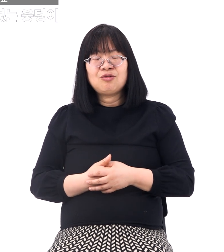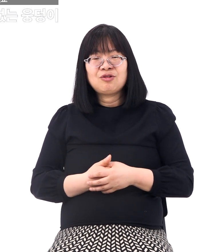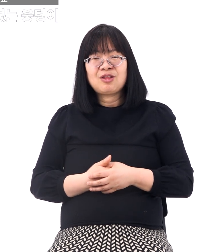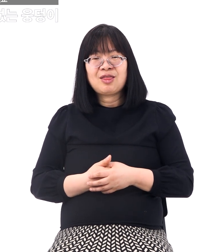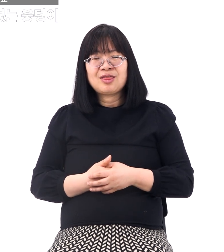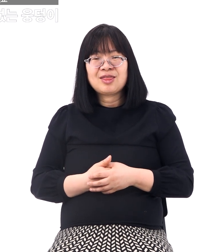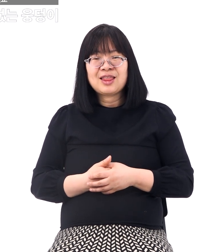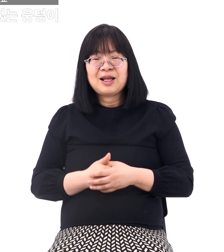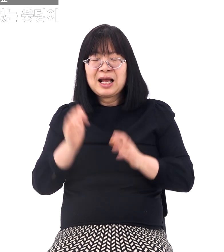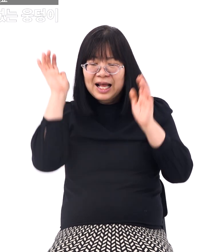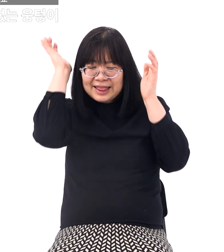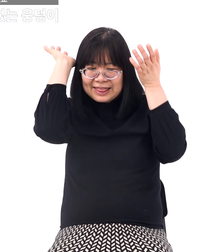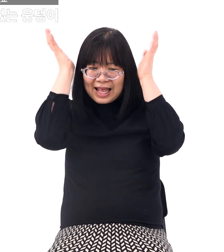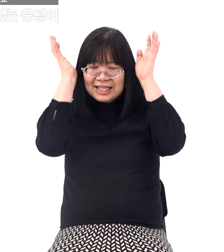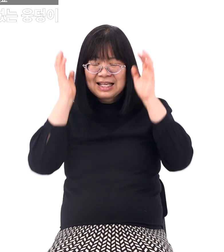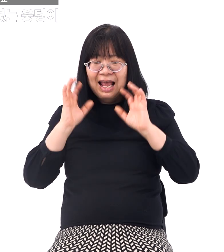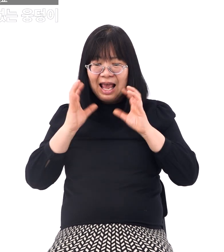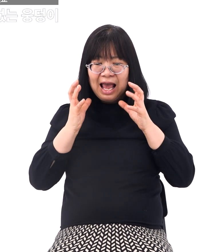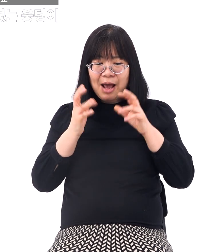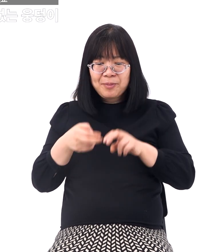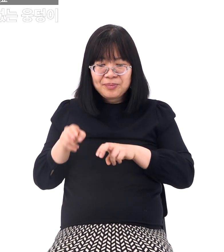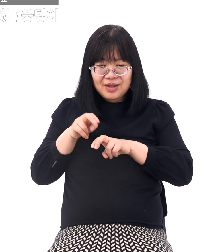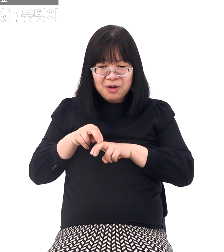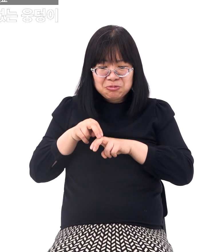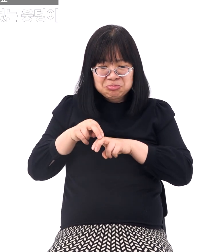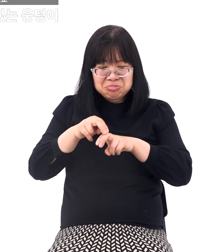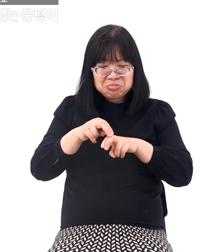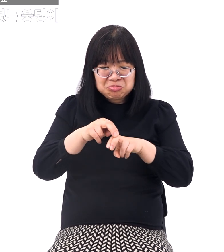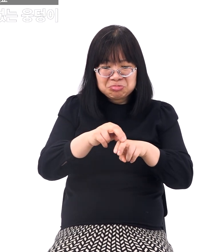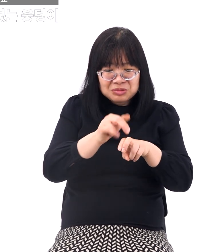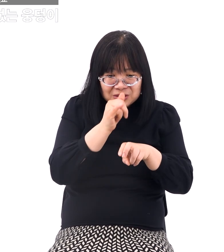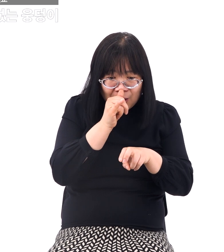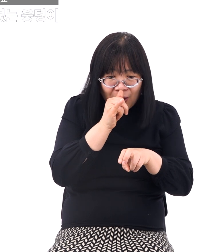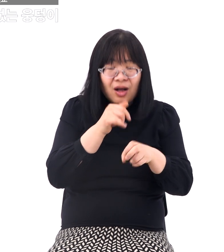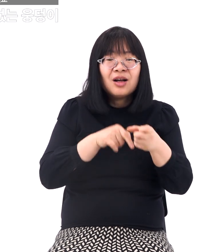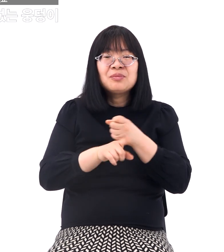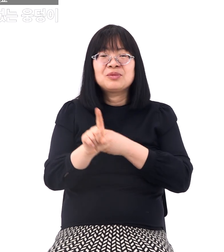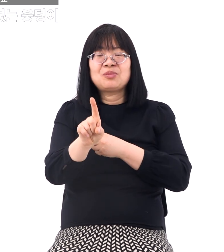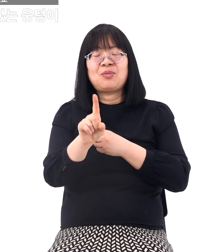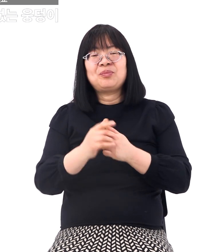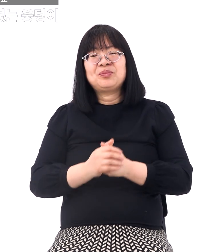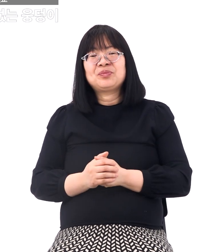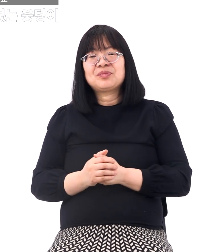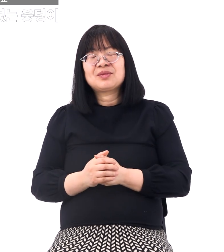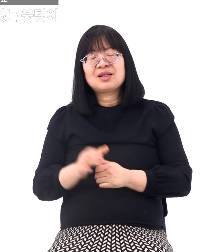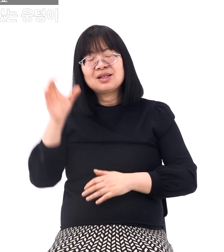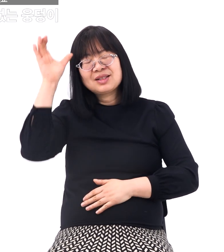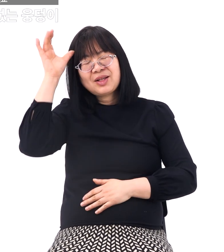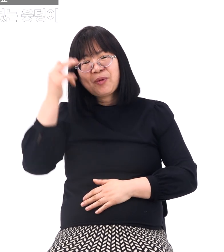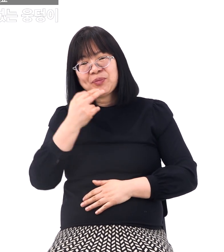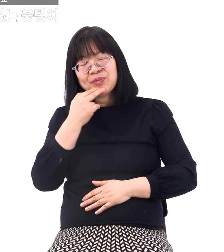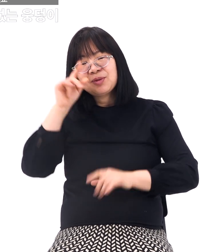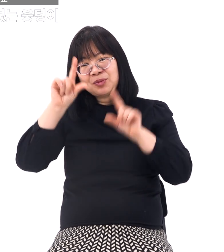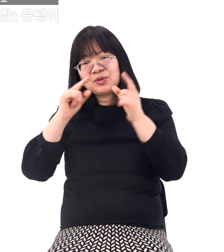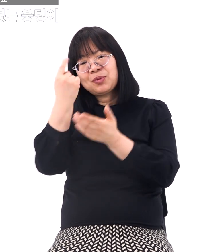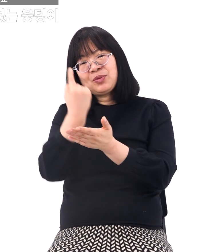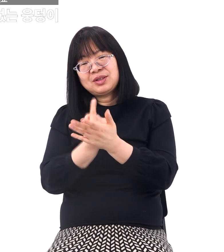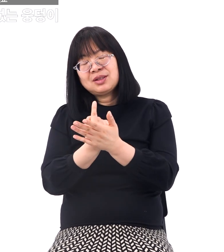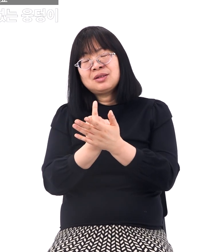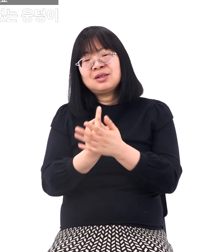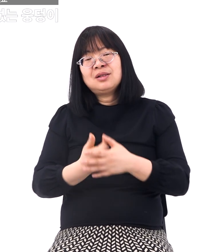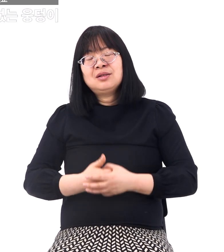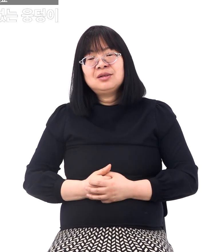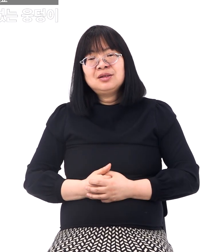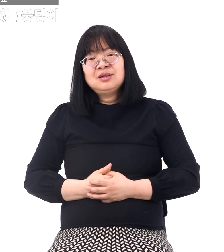쫄랑쫄랑쫄랑한 새끼를 타고 와요. 그러면 이 무슨 뜻이냐면 전혀 기대하지 않는 모습으로 오신다 그